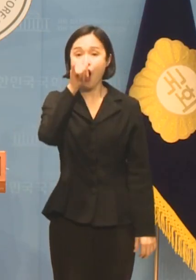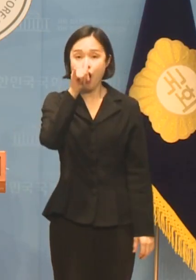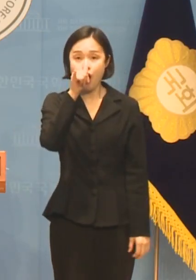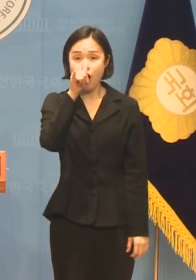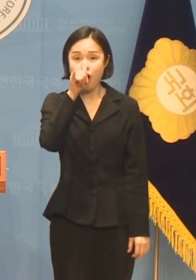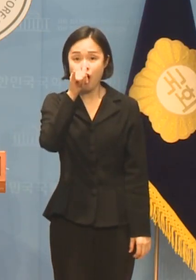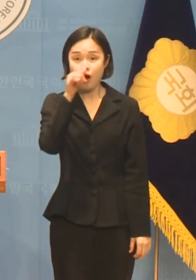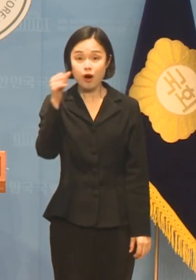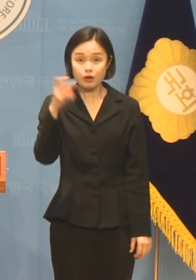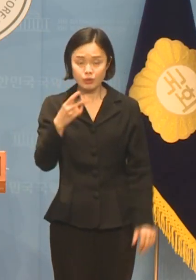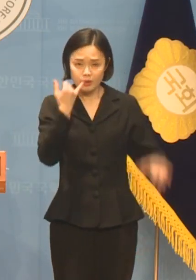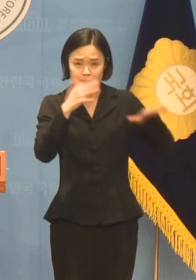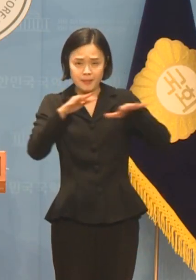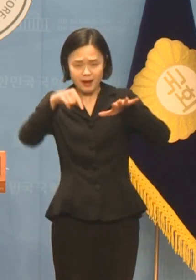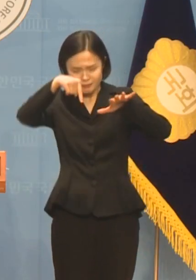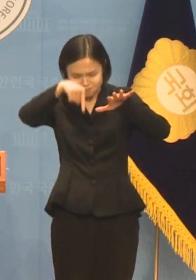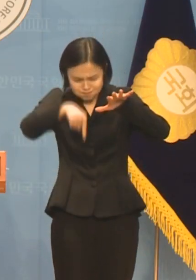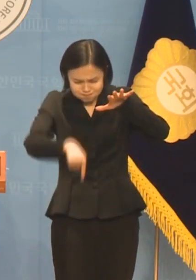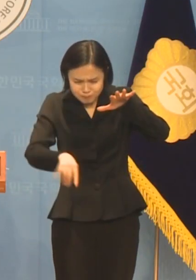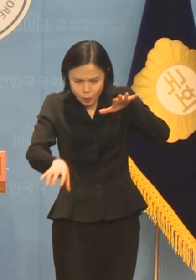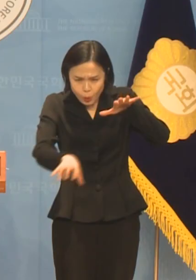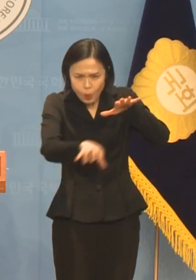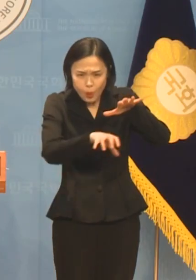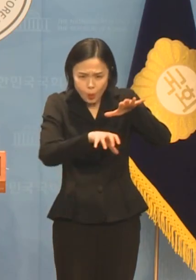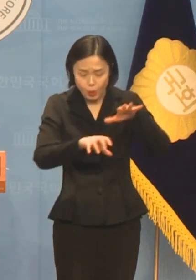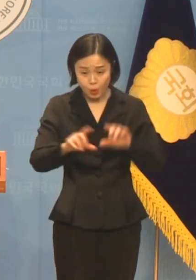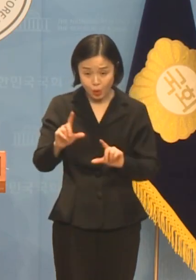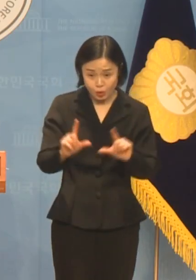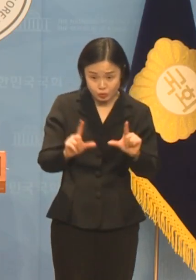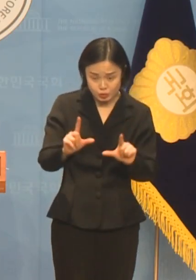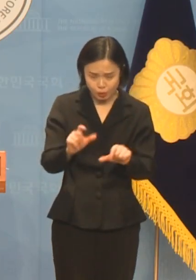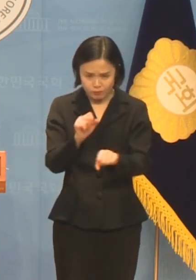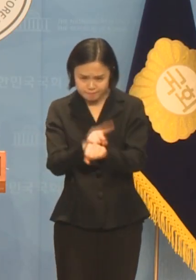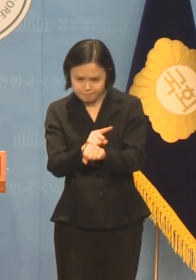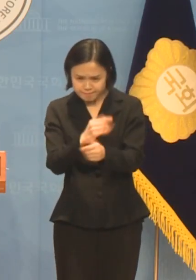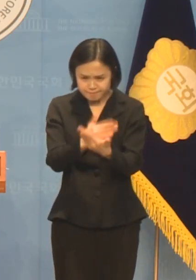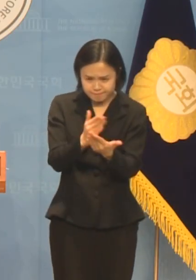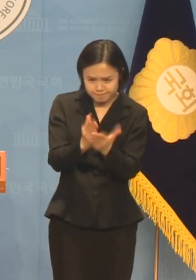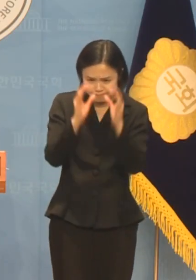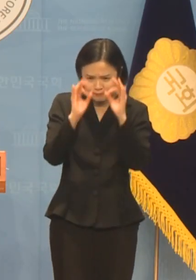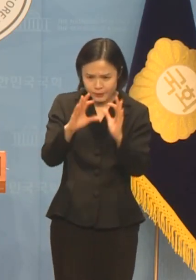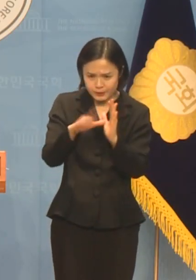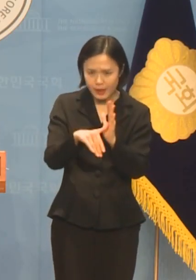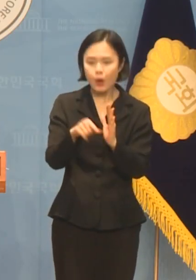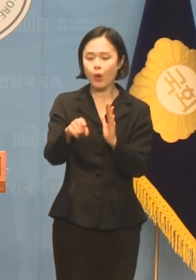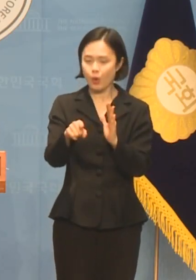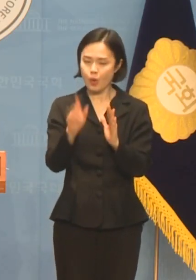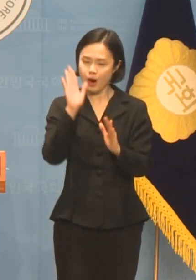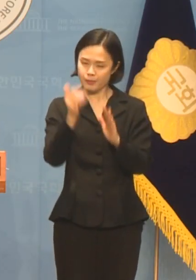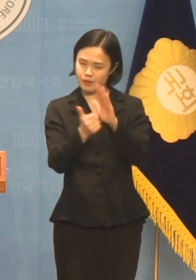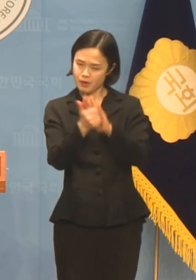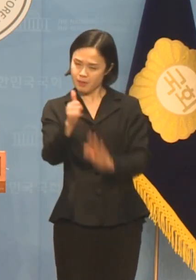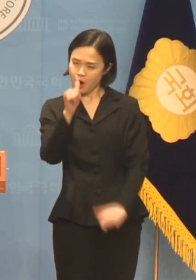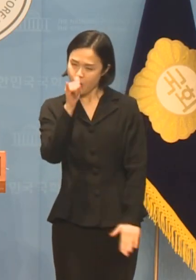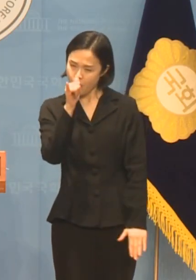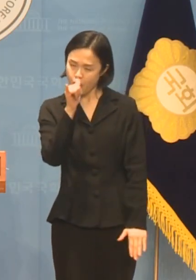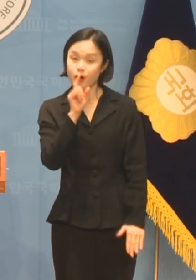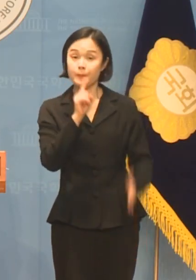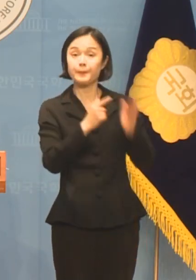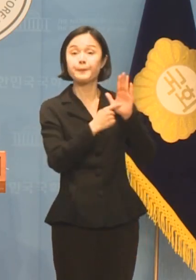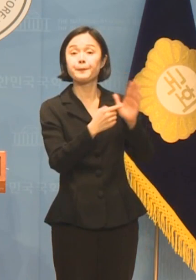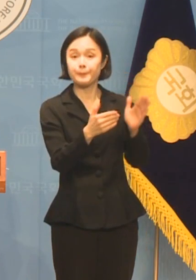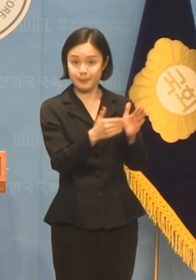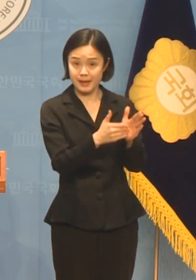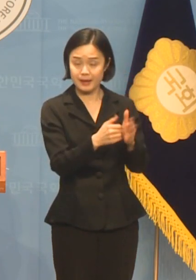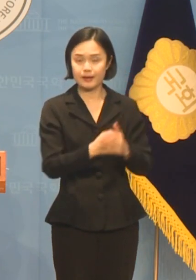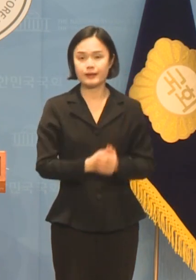교류층의 구조와 구성 요소는 긍정적인 평가를 받았습니다. 이번 결과는